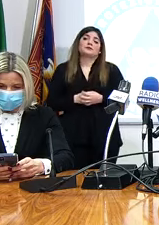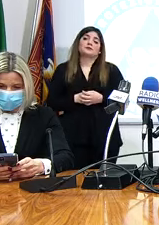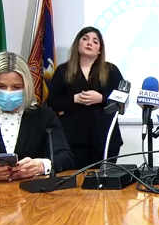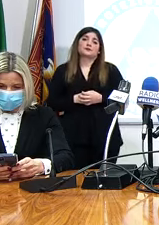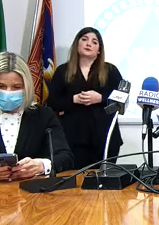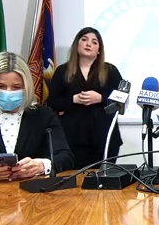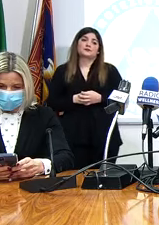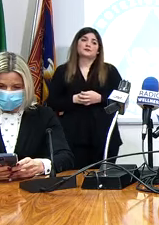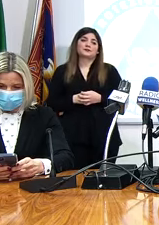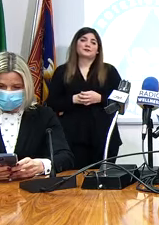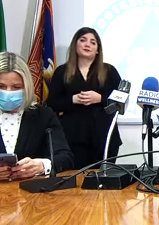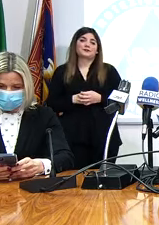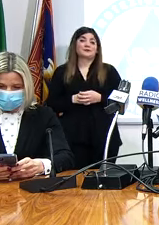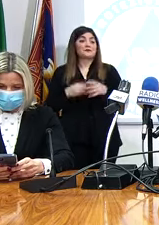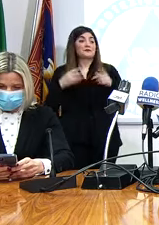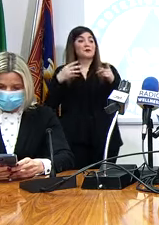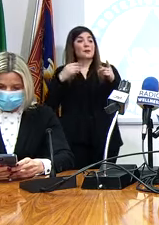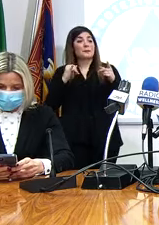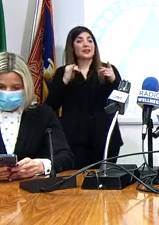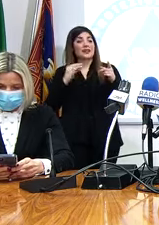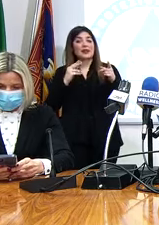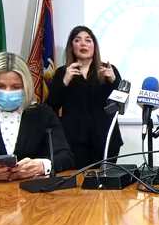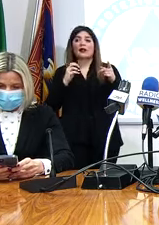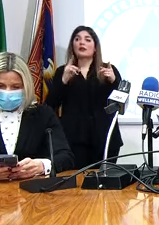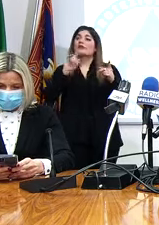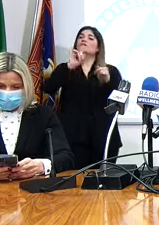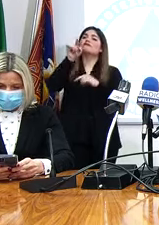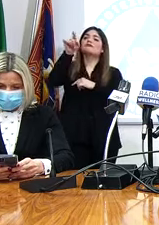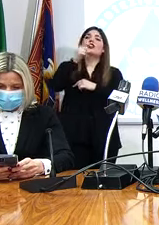Michela, prego. Radio Wellness e Nicolussi.